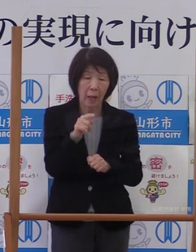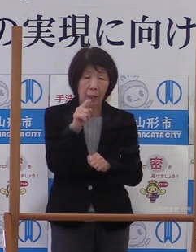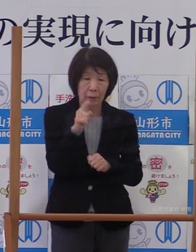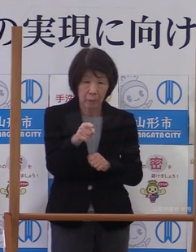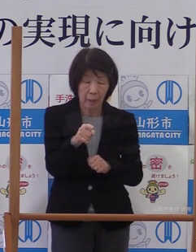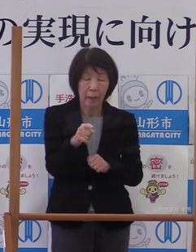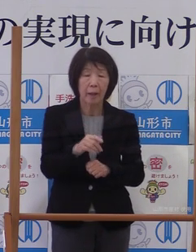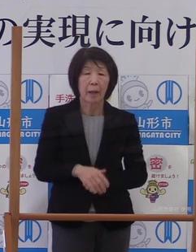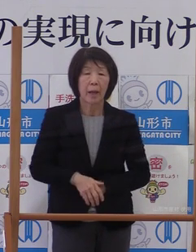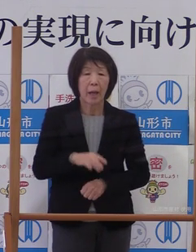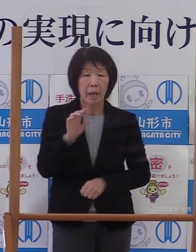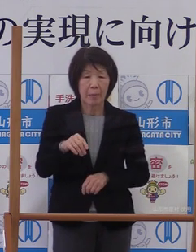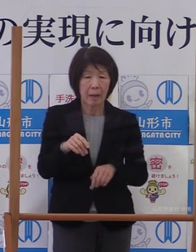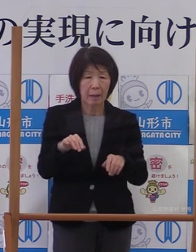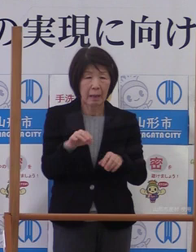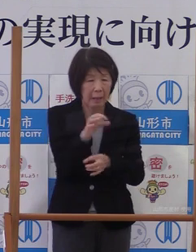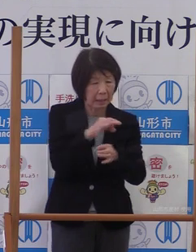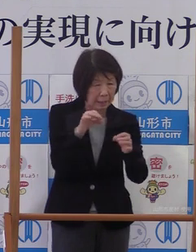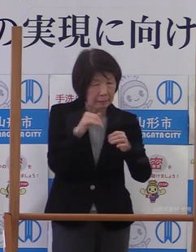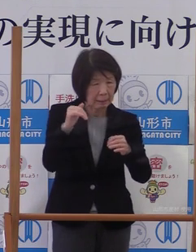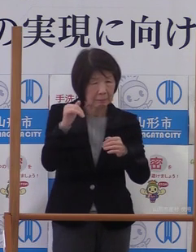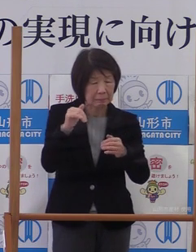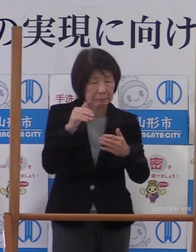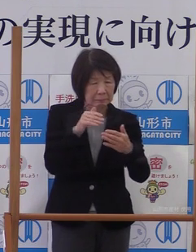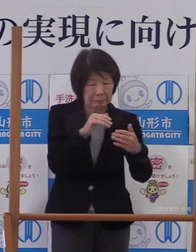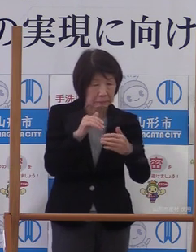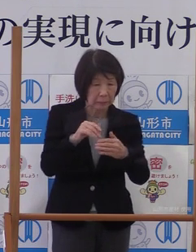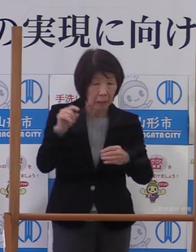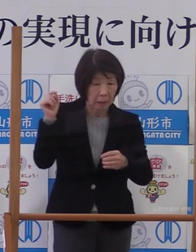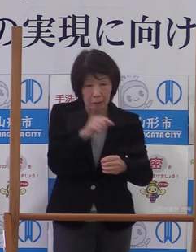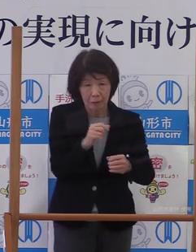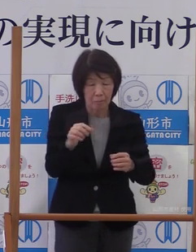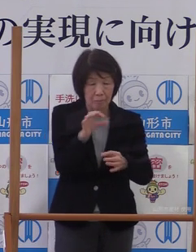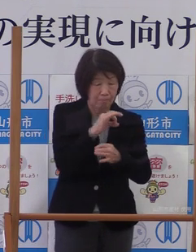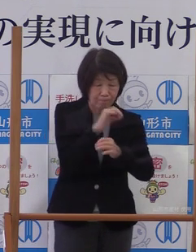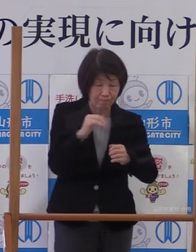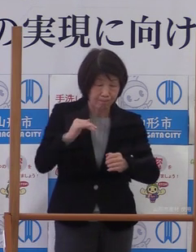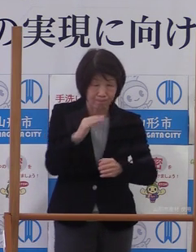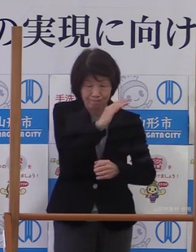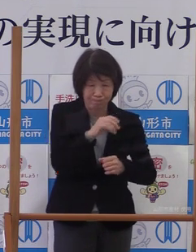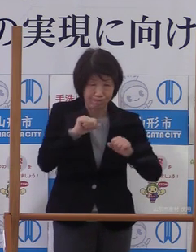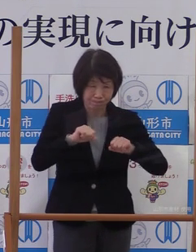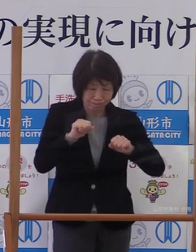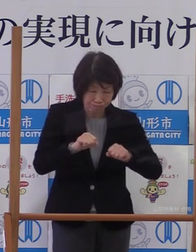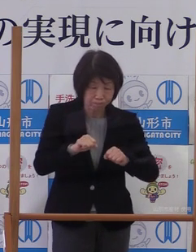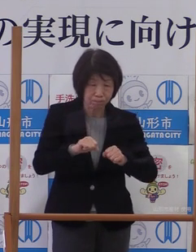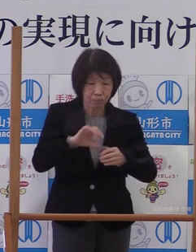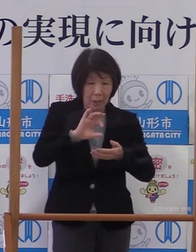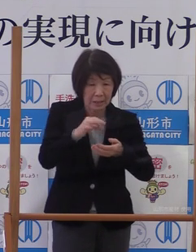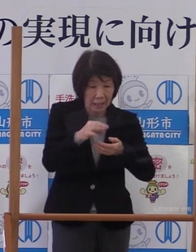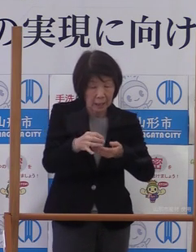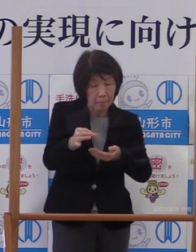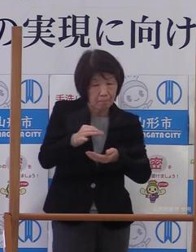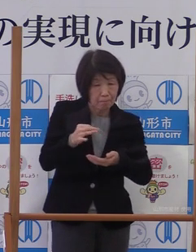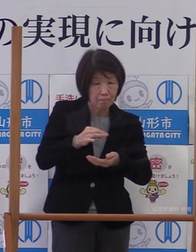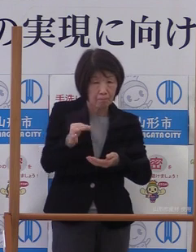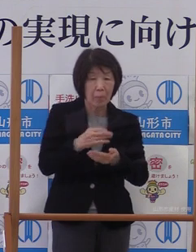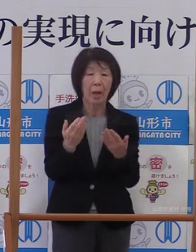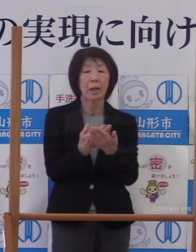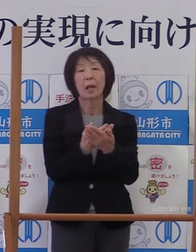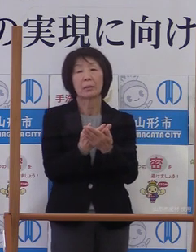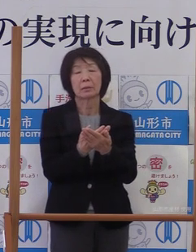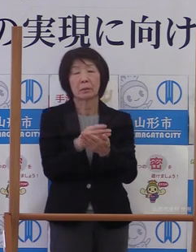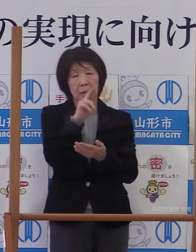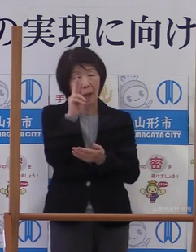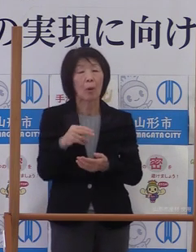これまで沈滞していた経済活動が再び活性化してですね、また税収等も回復したりというようなことになればです